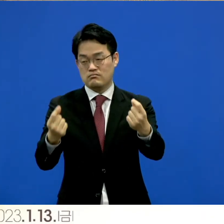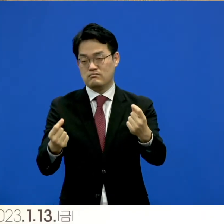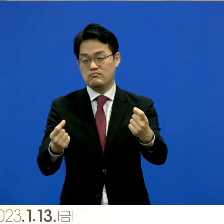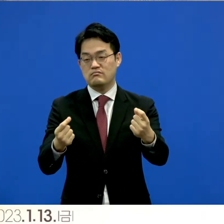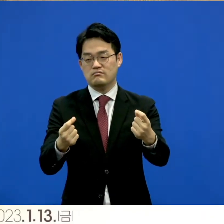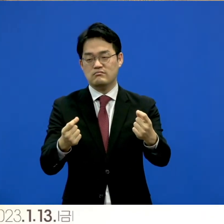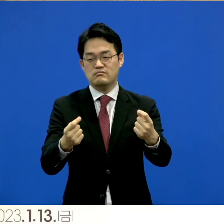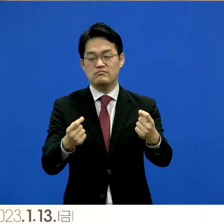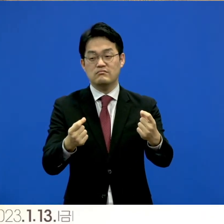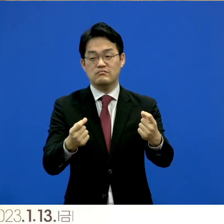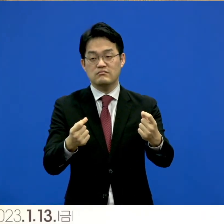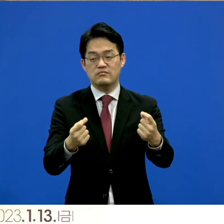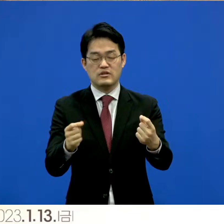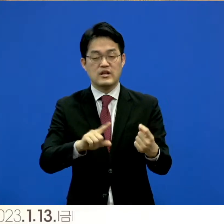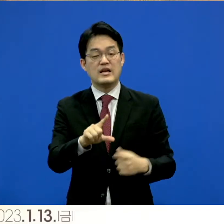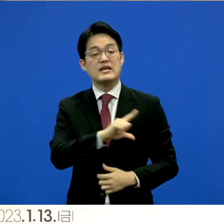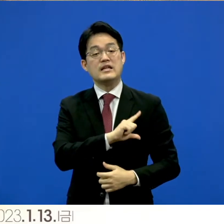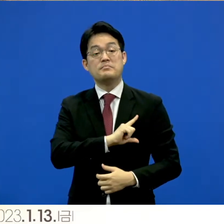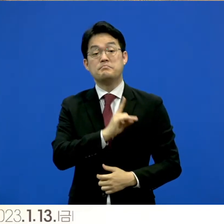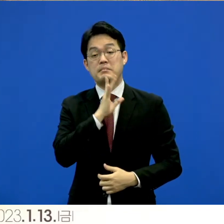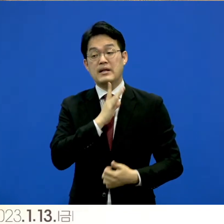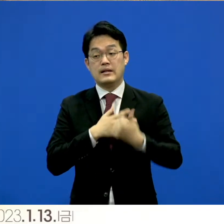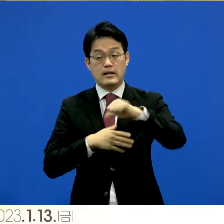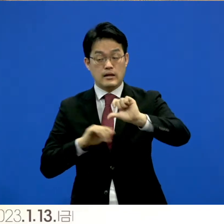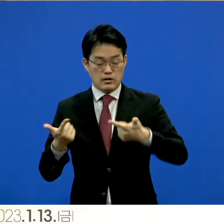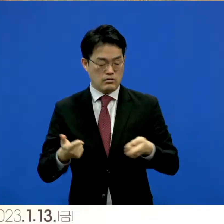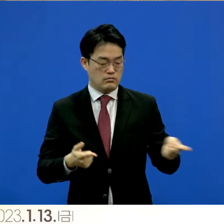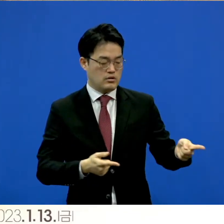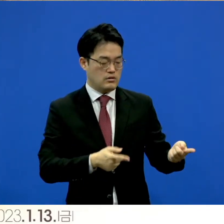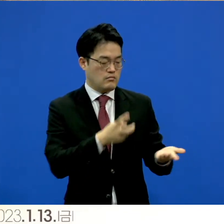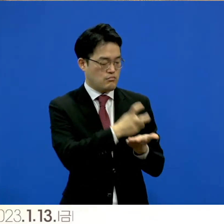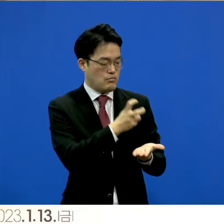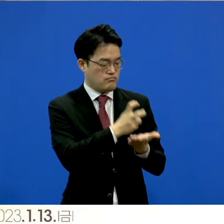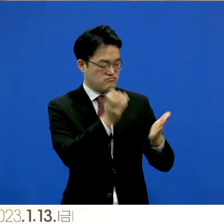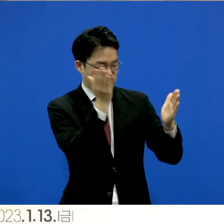명목상 아들이 아니라 법적 지위까지 인정을 해준 것입니다.